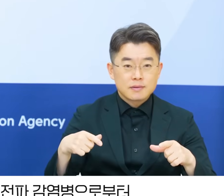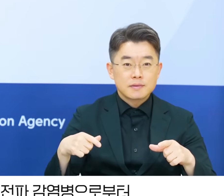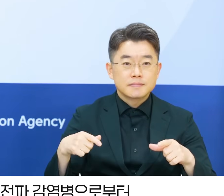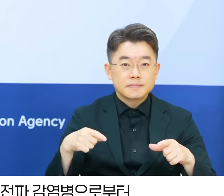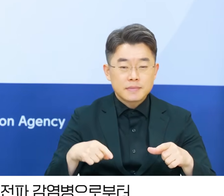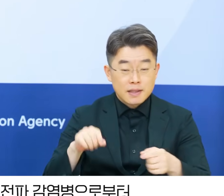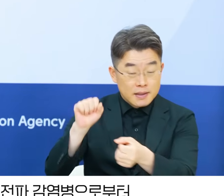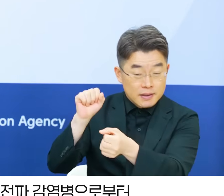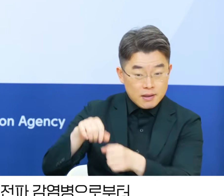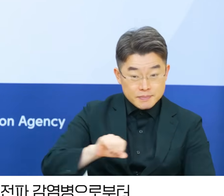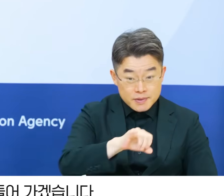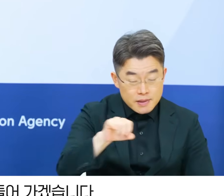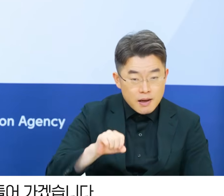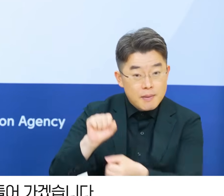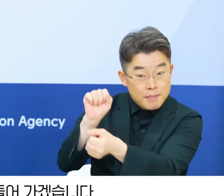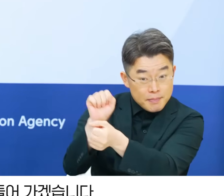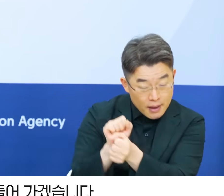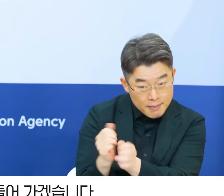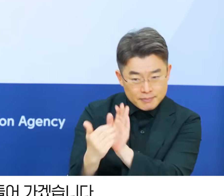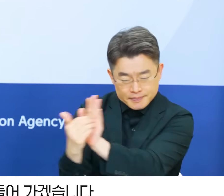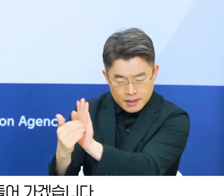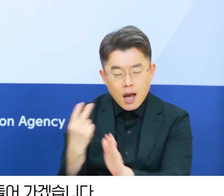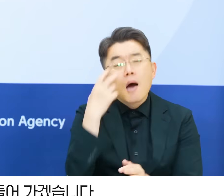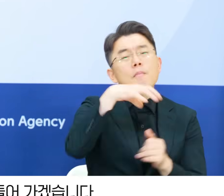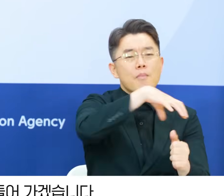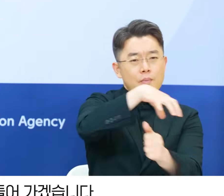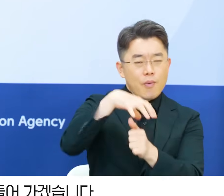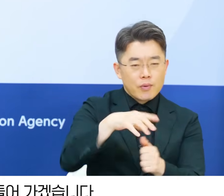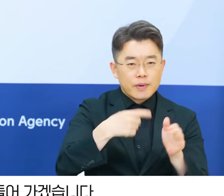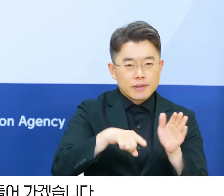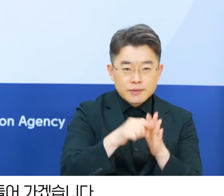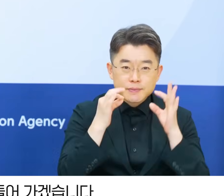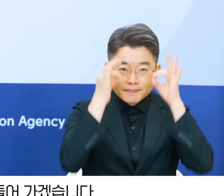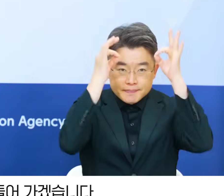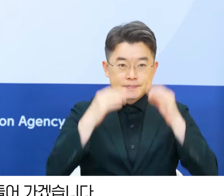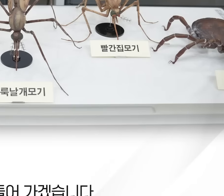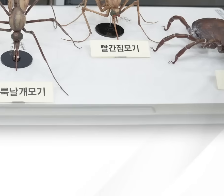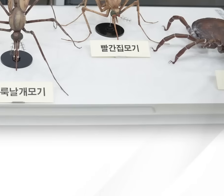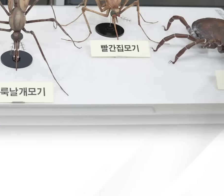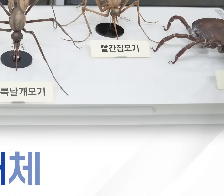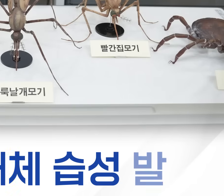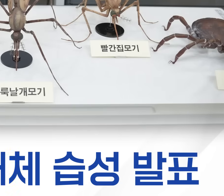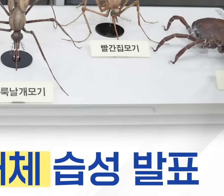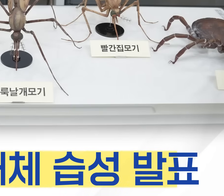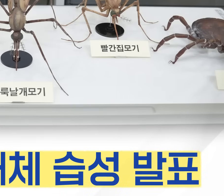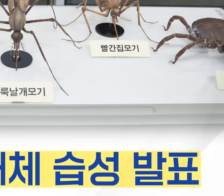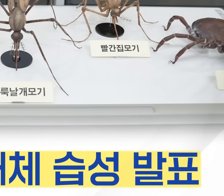매개체 전파 감염병으로부터 안전한 환경을 만들어 가겠습니다.